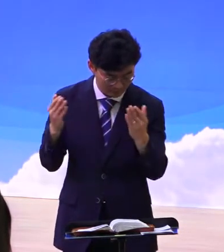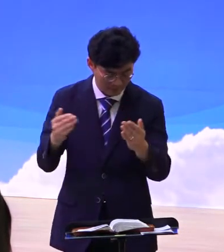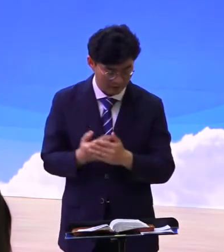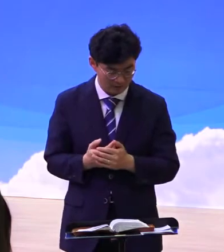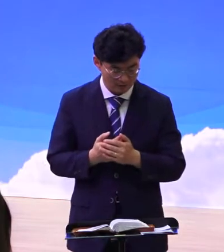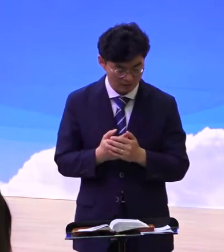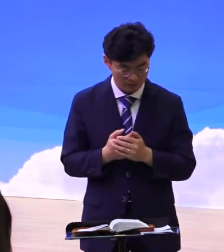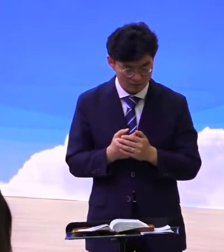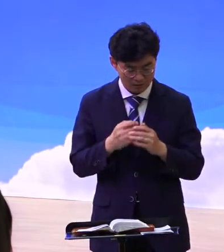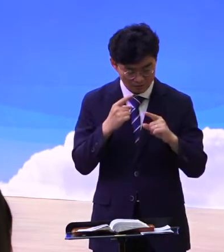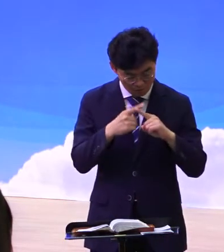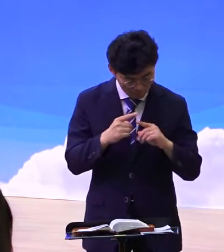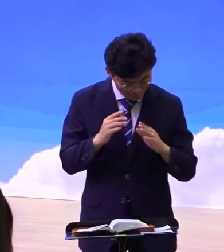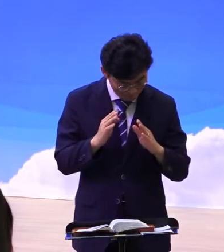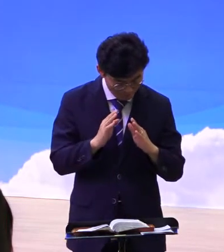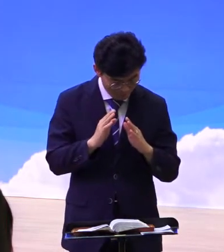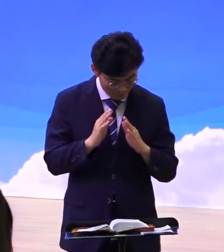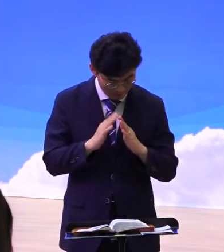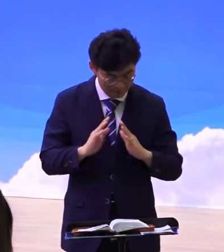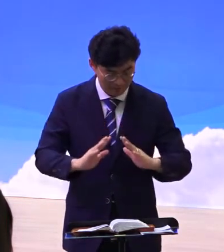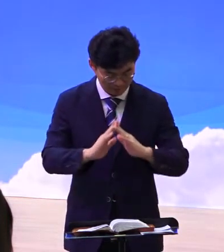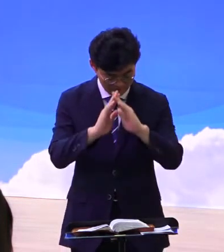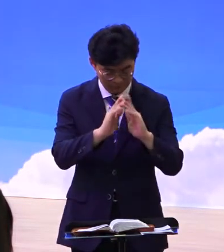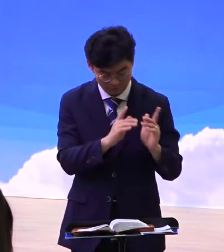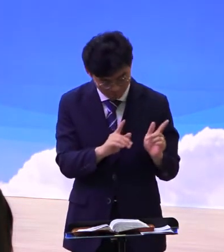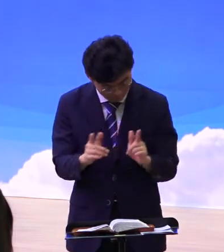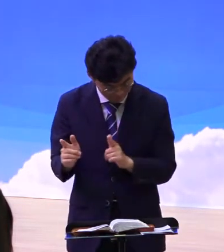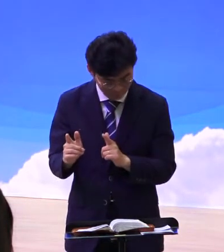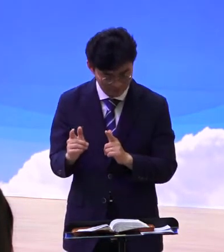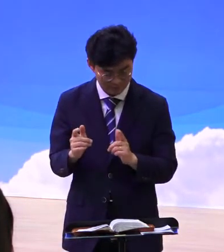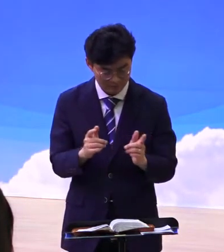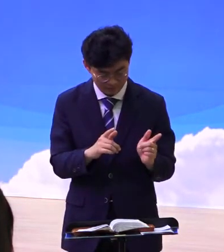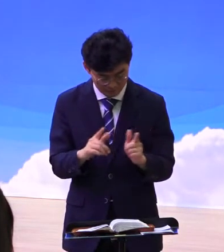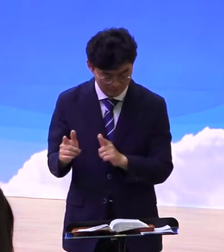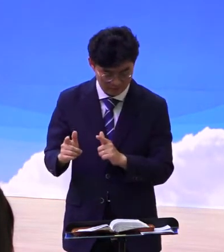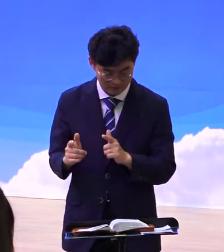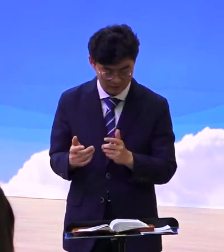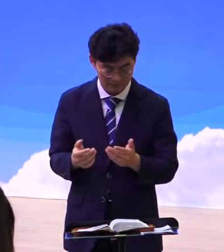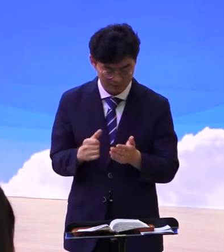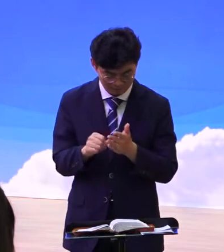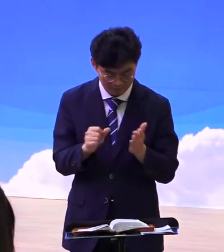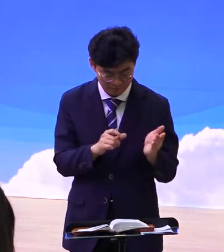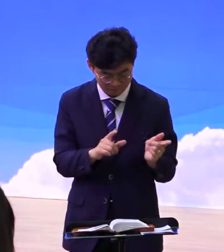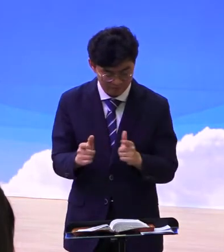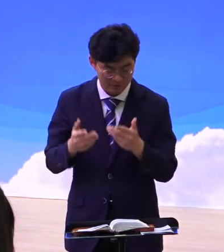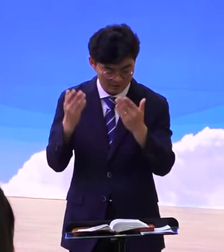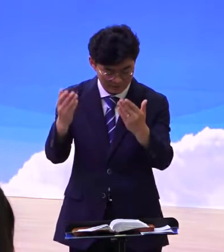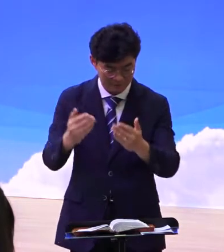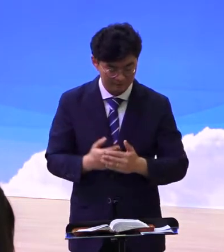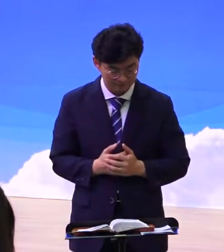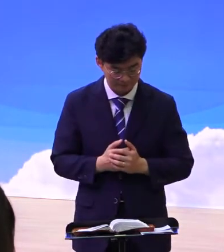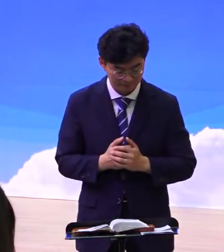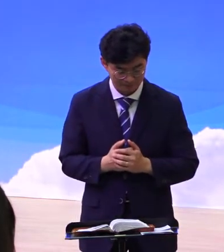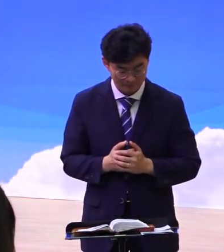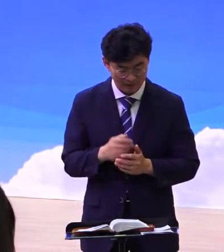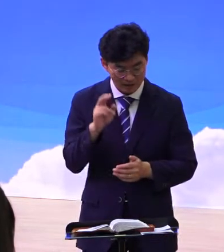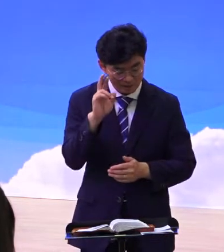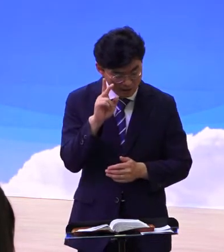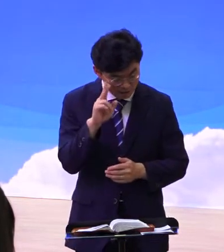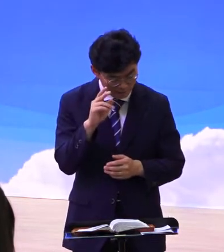교회 미래를 생각하며 건축 헌금으로 여러 가지 또 예물로 주님 앞에 올려드립니다. 또 바울이 하나님